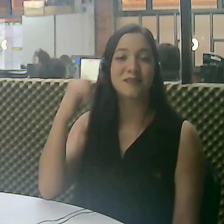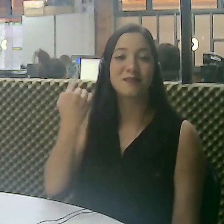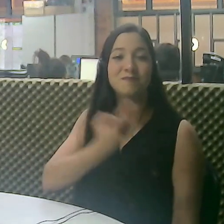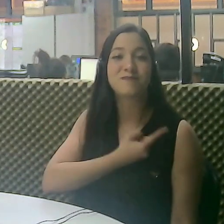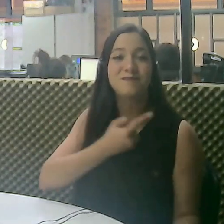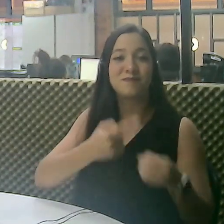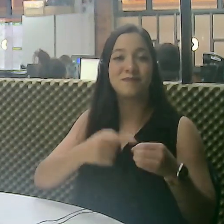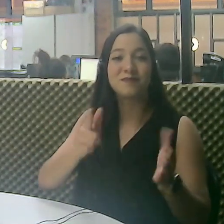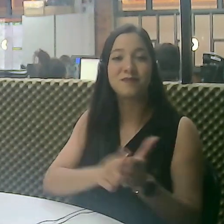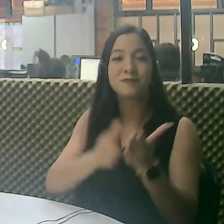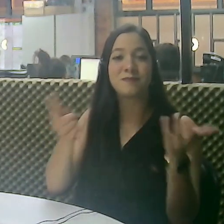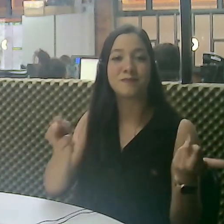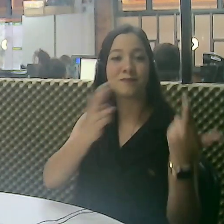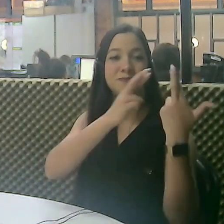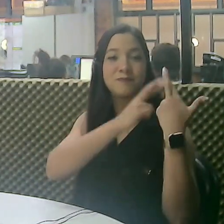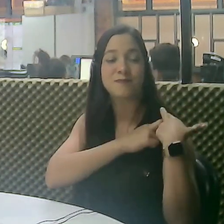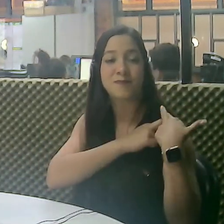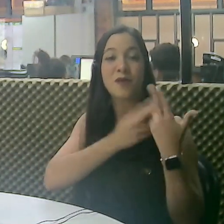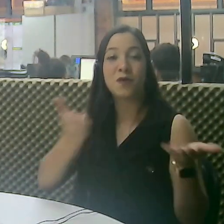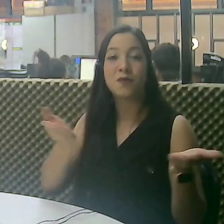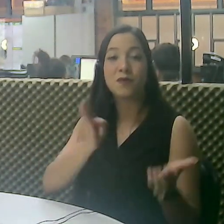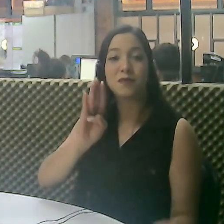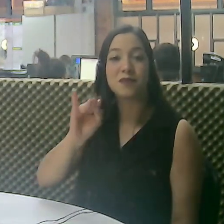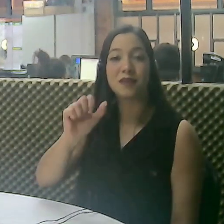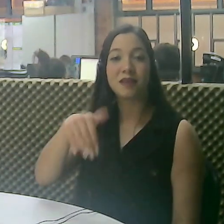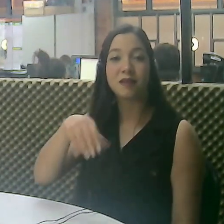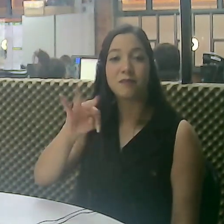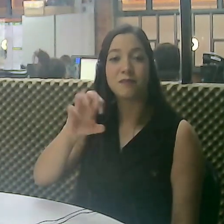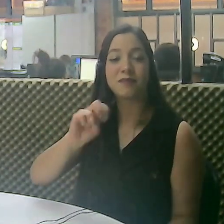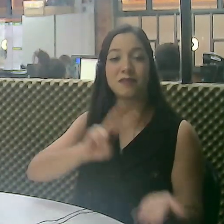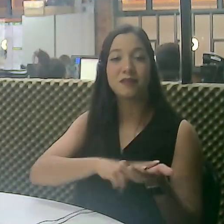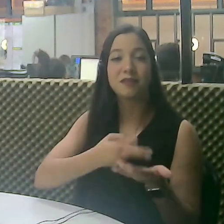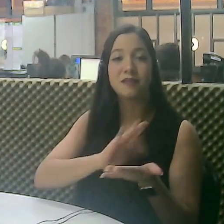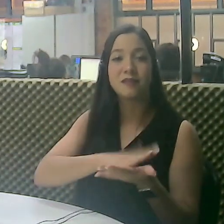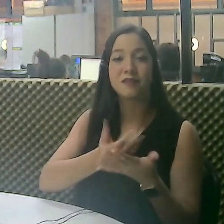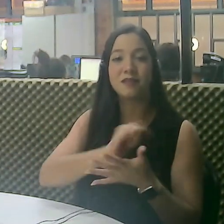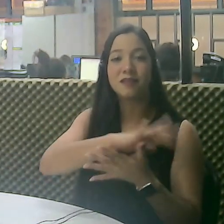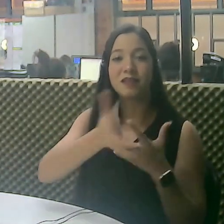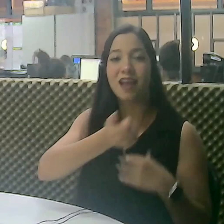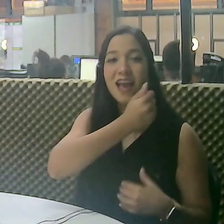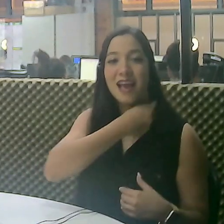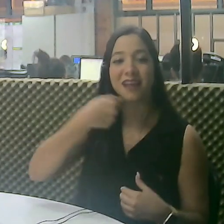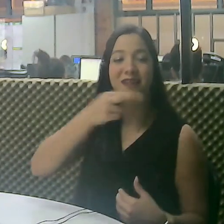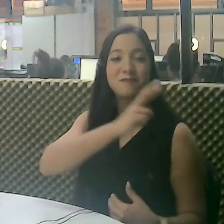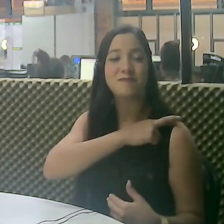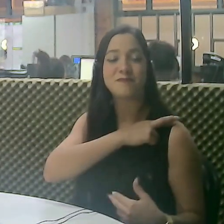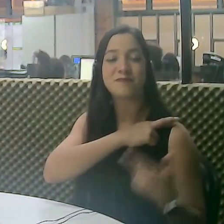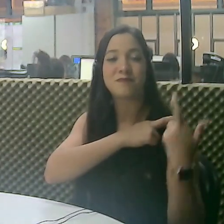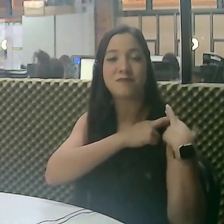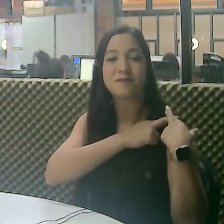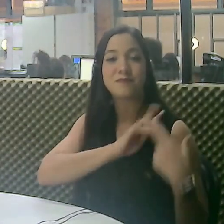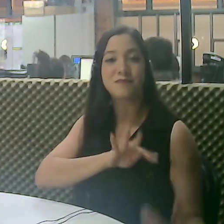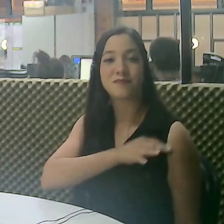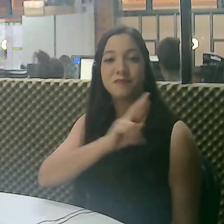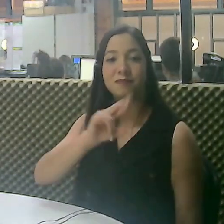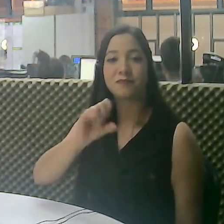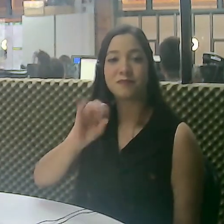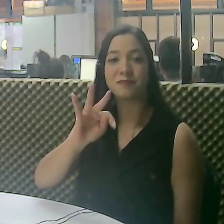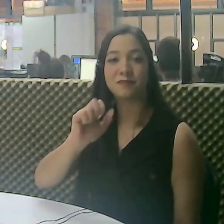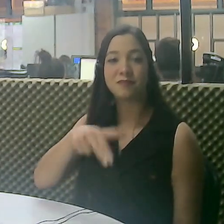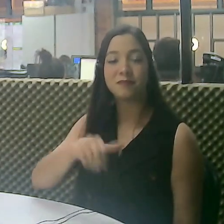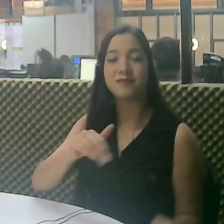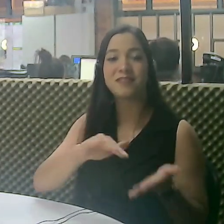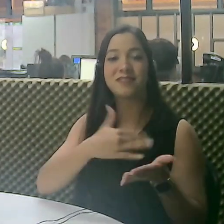Nossa Cidade. Jornalista responsável pela edição, Bia Montes. Tradução em Libras, Amanda Valentim. Responsável técnico, Cristiano